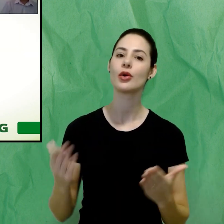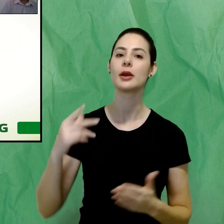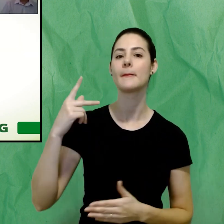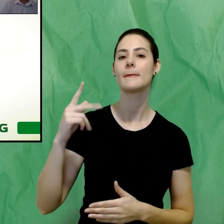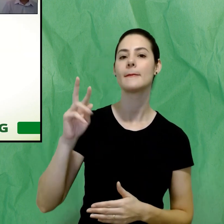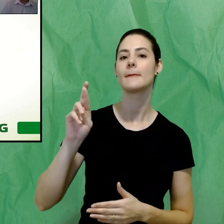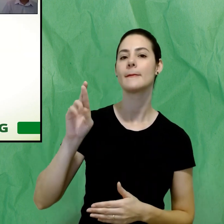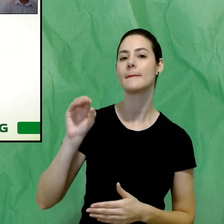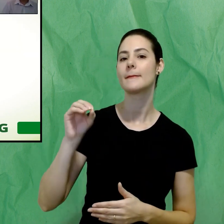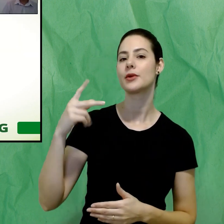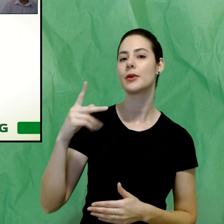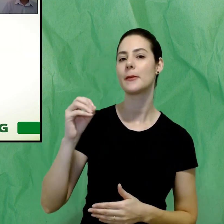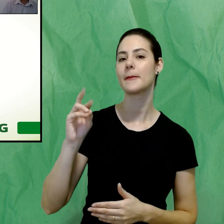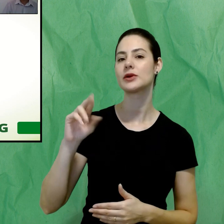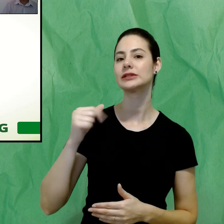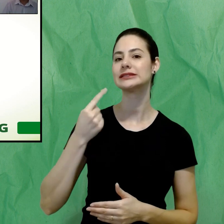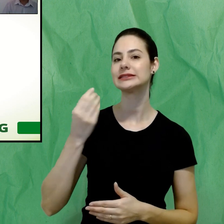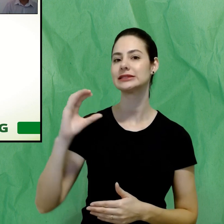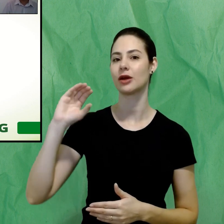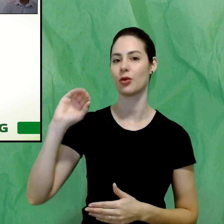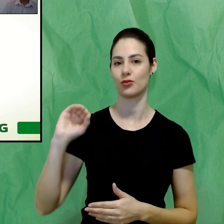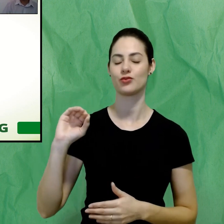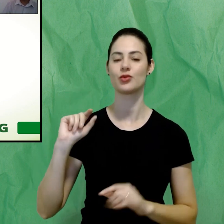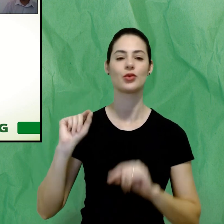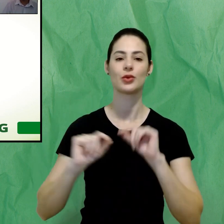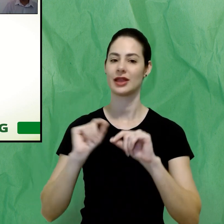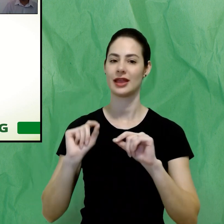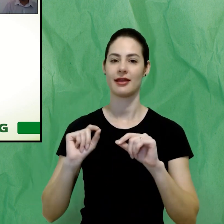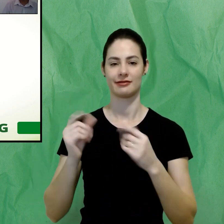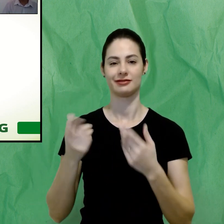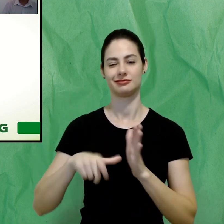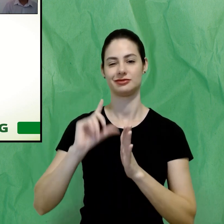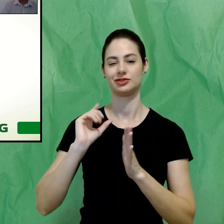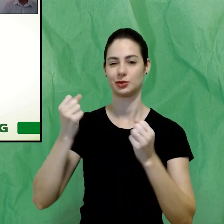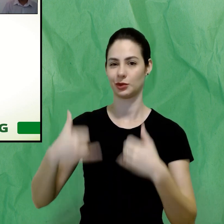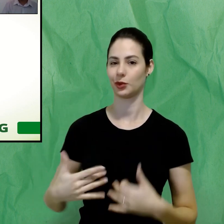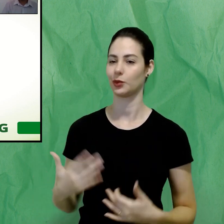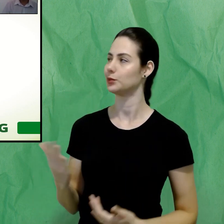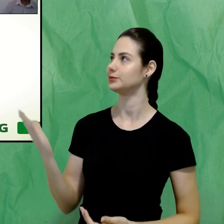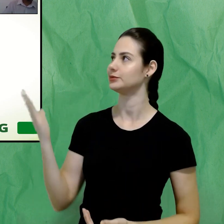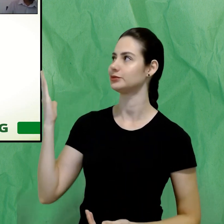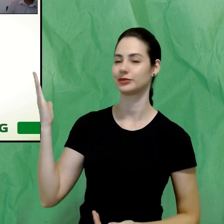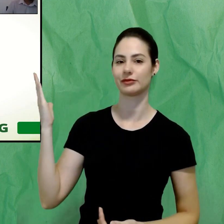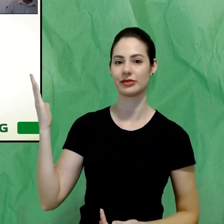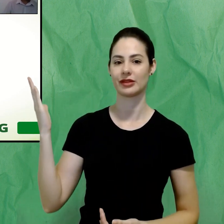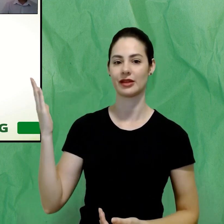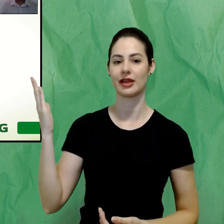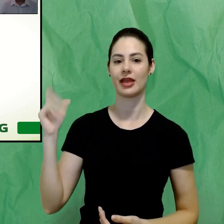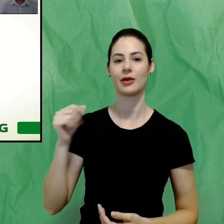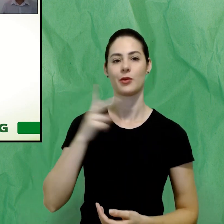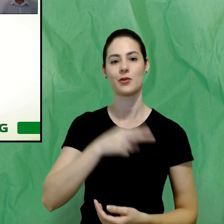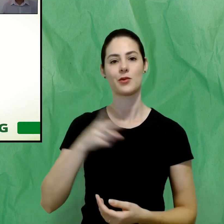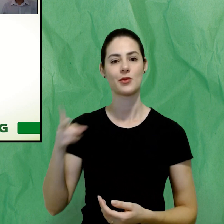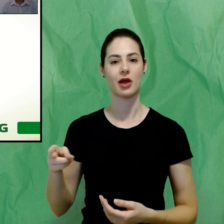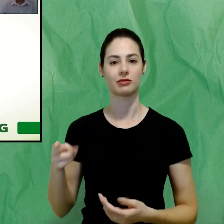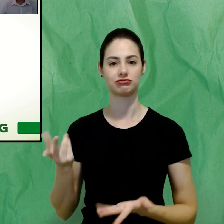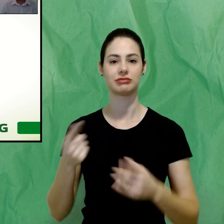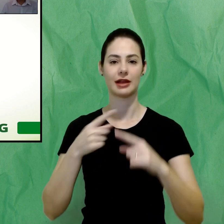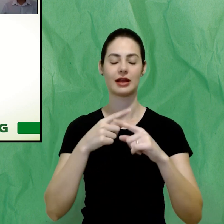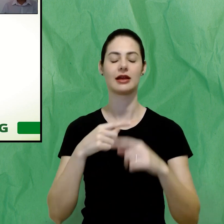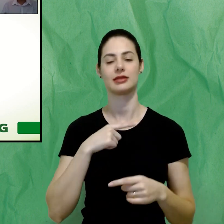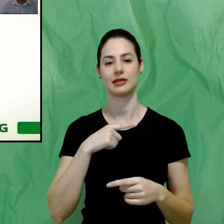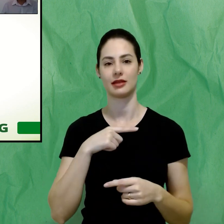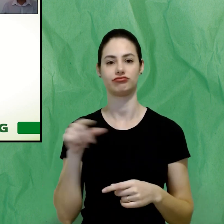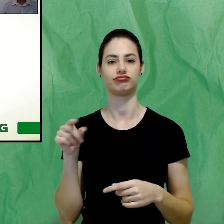Agora temos a proporção. A proporção, como dito anteriormente, é uma igualdade entre razões.